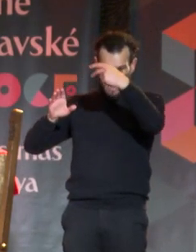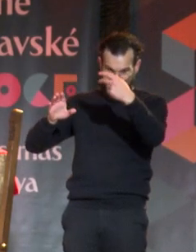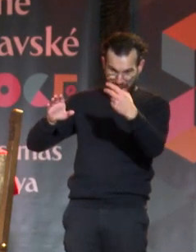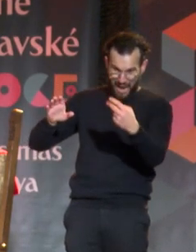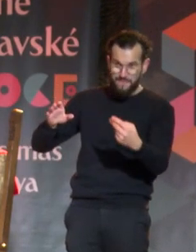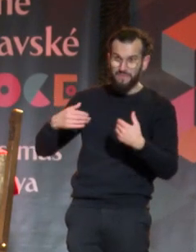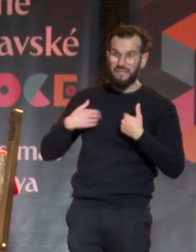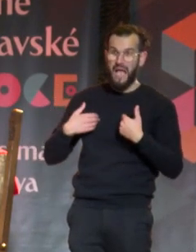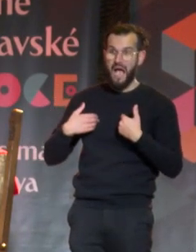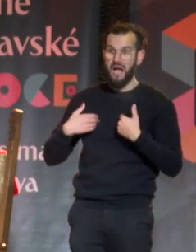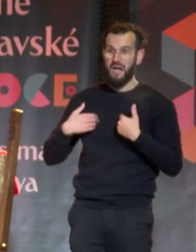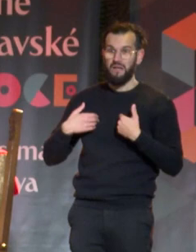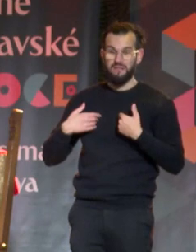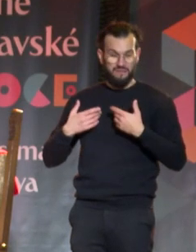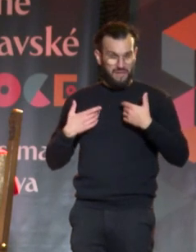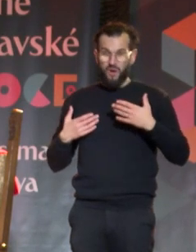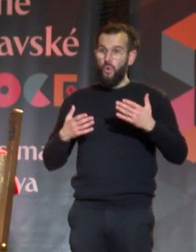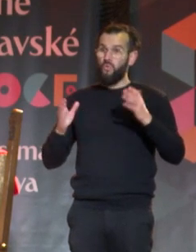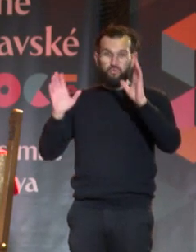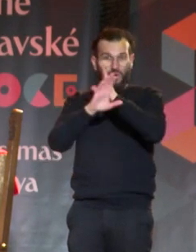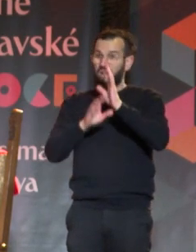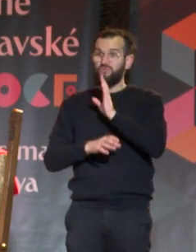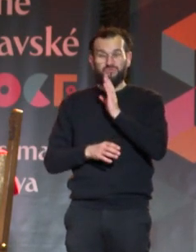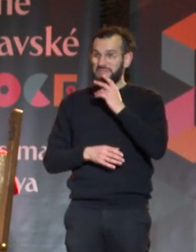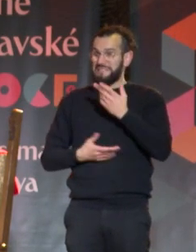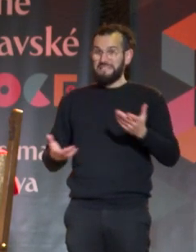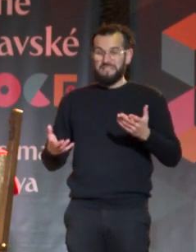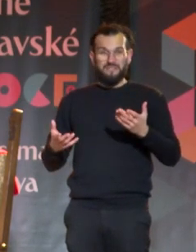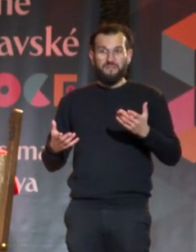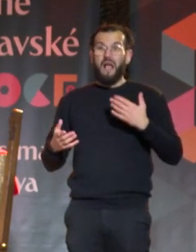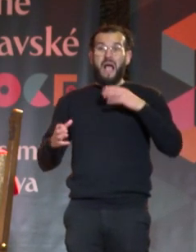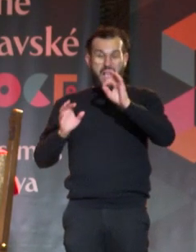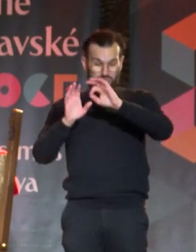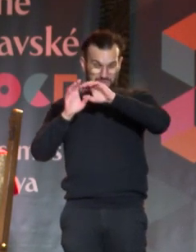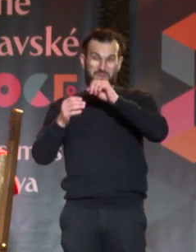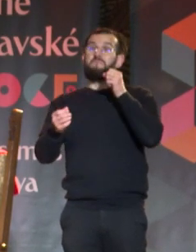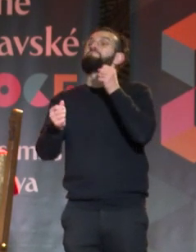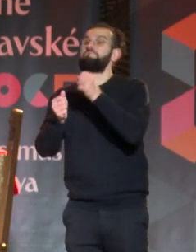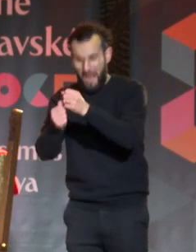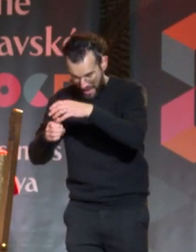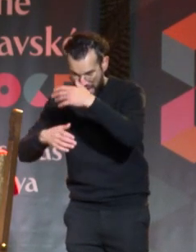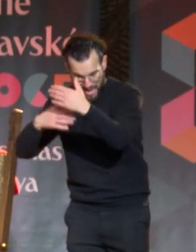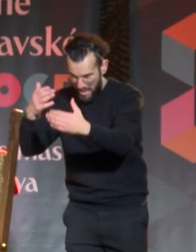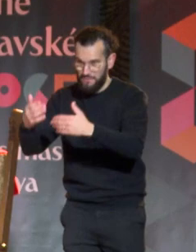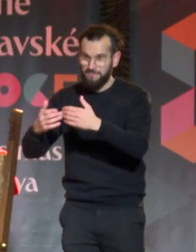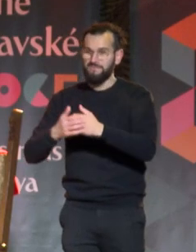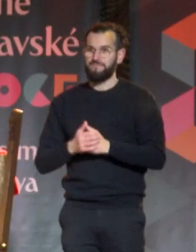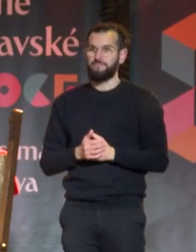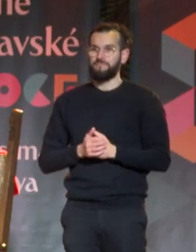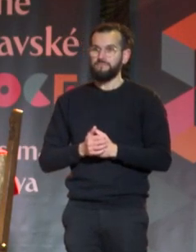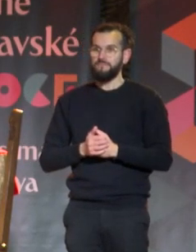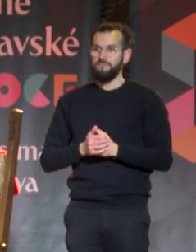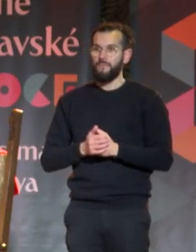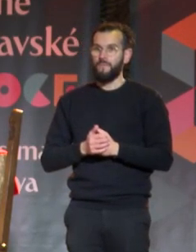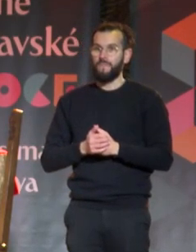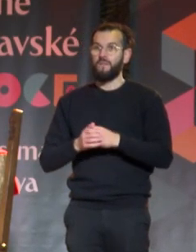seba. Úplne holý, neschovaný. A keď vrazím do suseda, ktorý nesie na pleci bicykel,